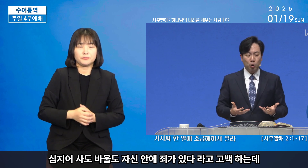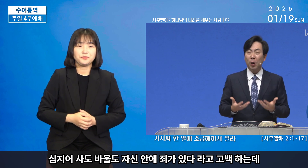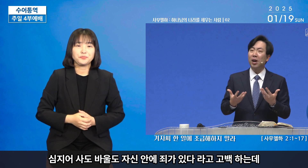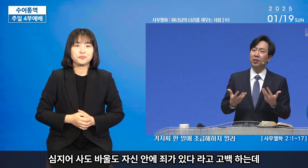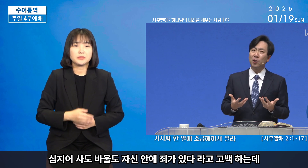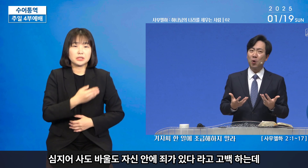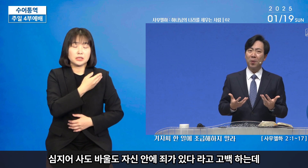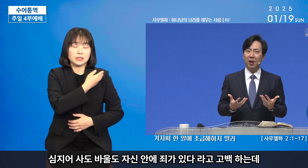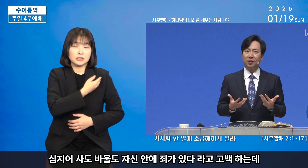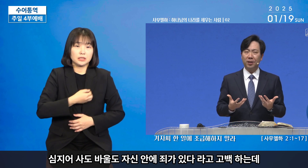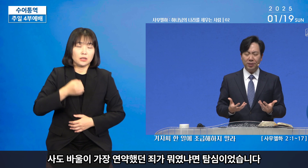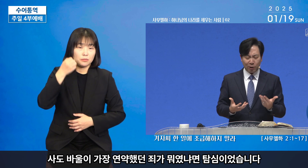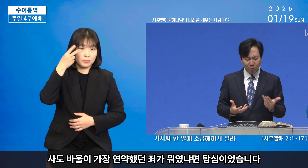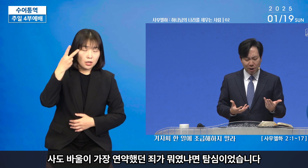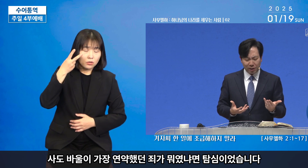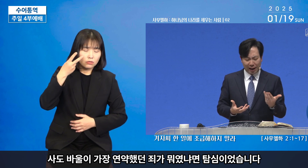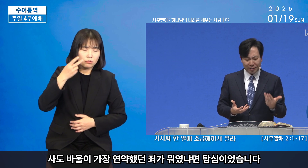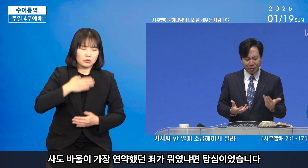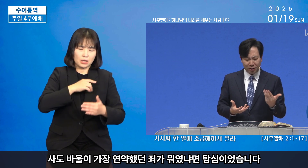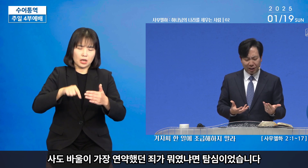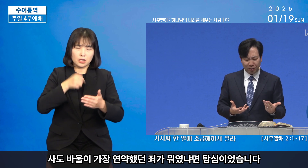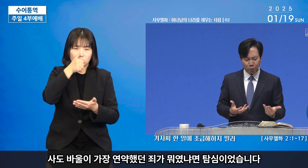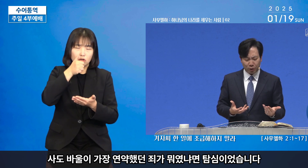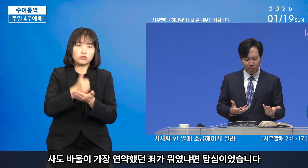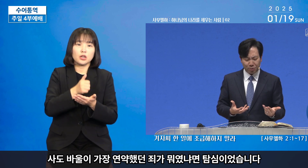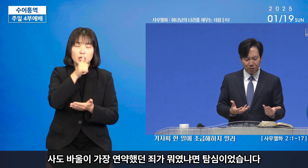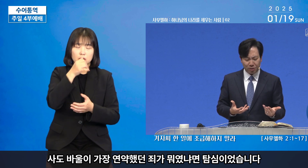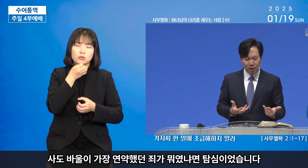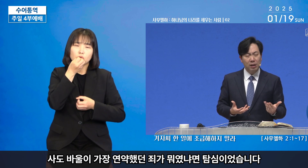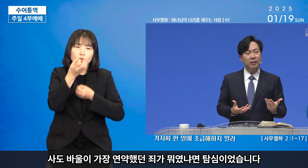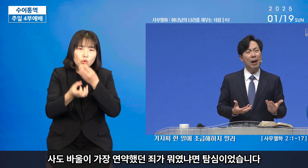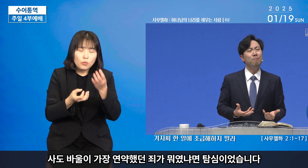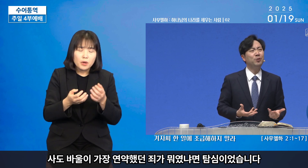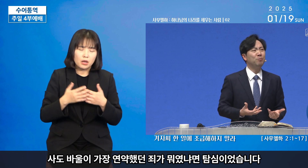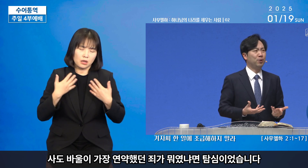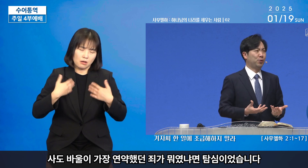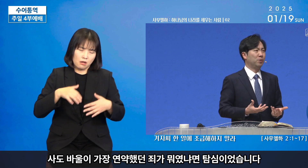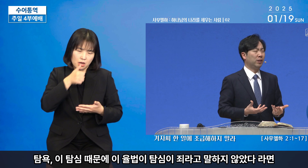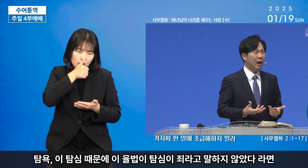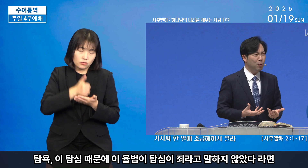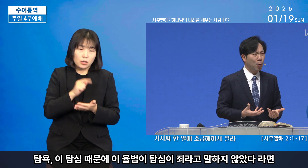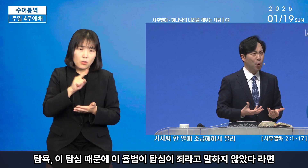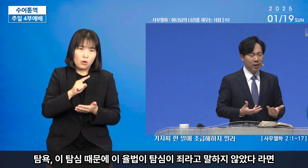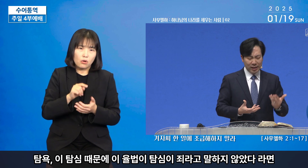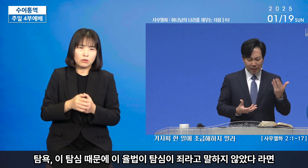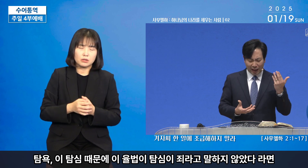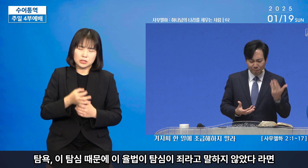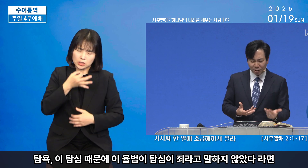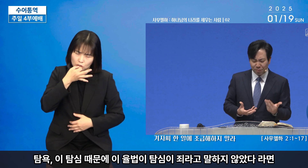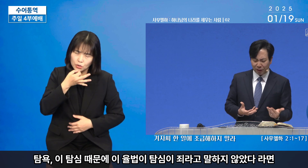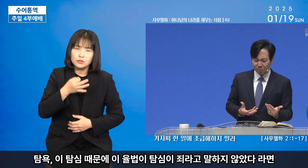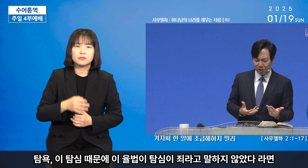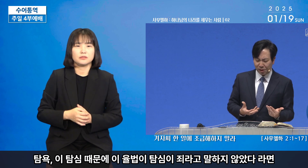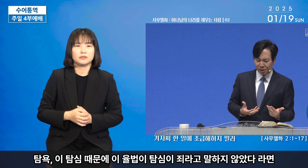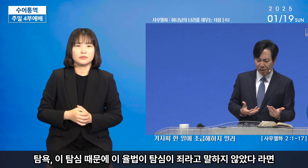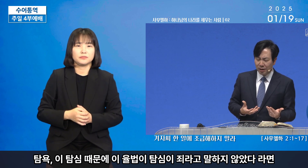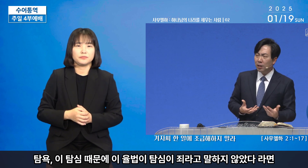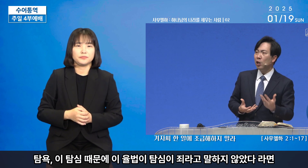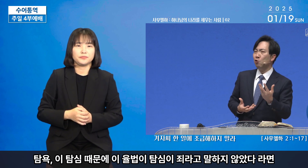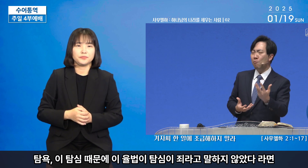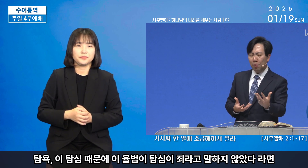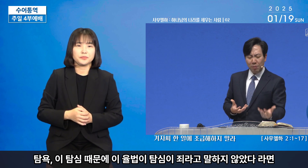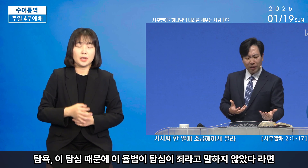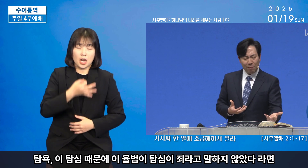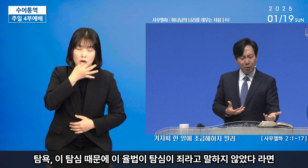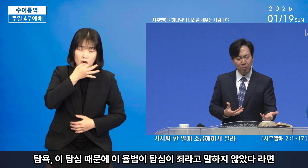안에 죄가 있다고 고백하는데 사도 바울이 가장 연약했던 죄가 뭐였냐면 탐심이었습니다. 탐욕. 이 탐심 때문에